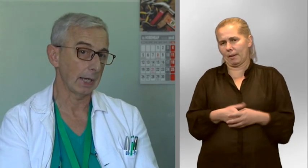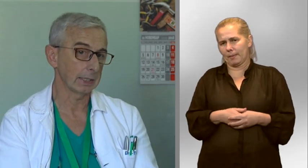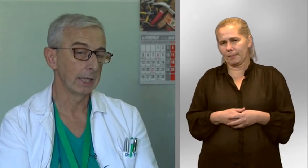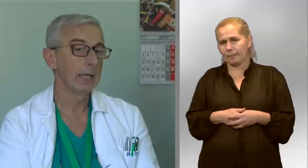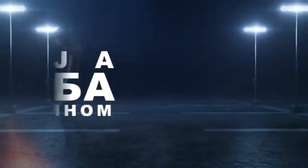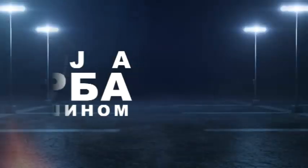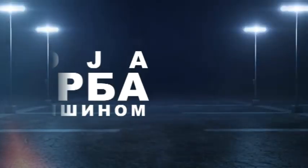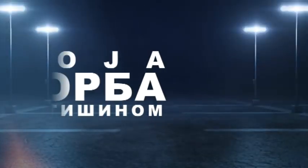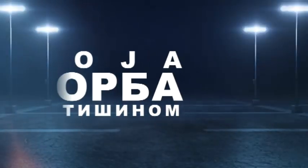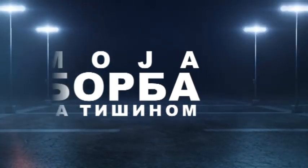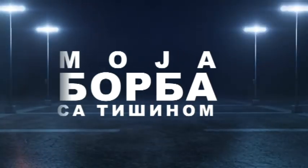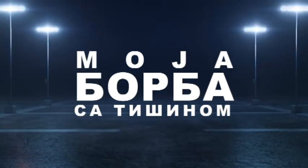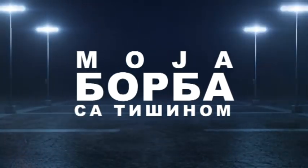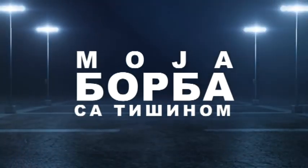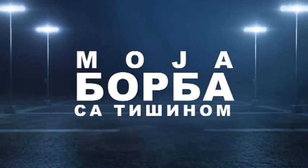pacijenata malih.